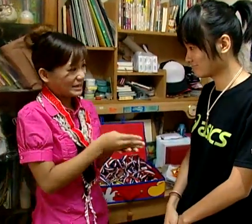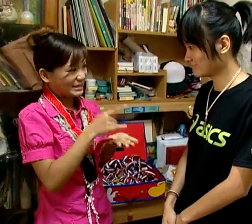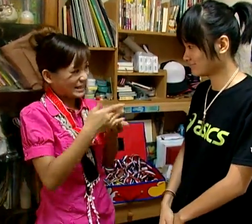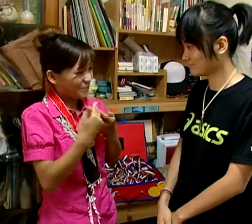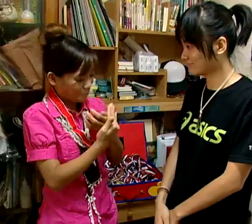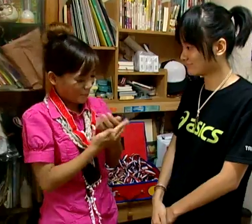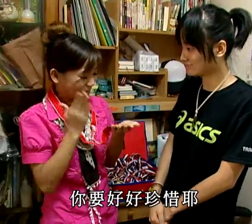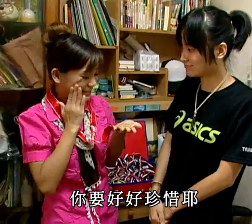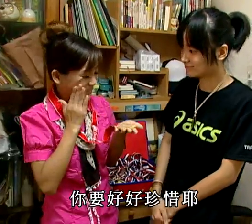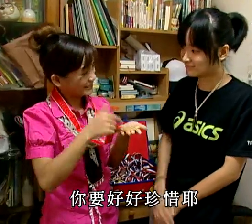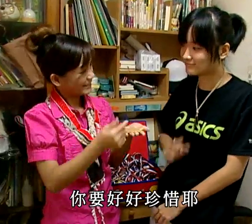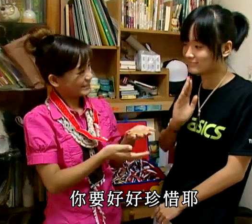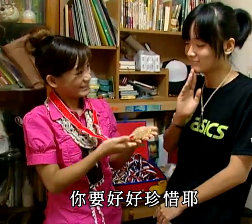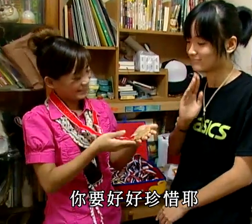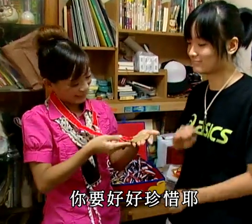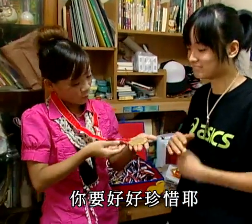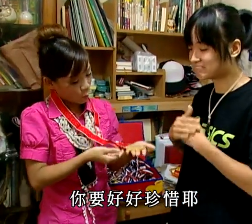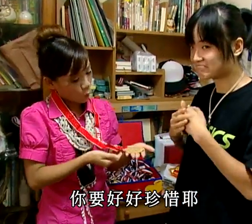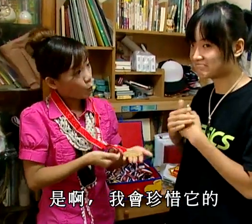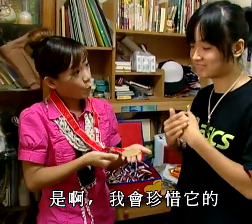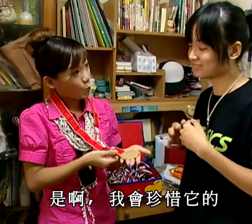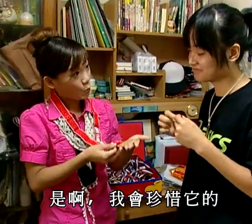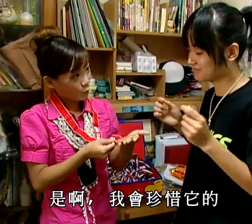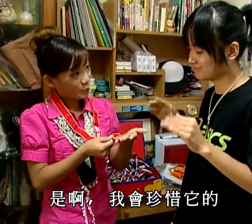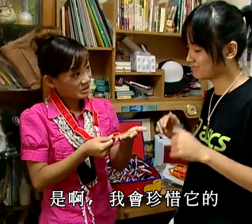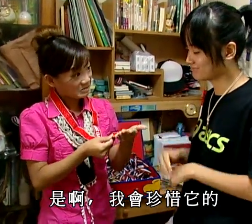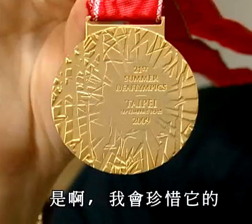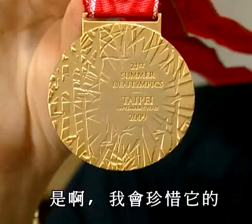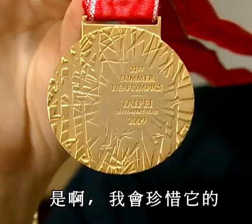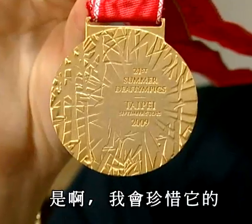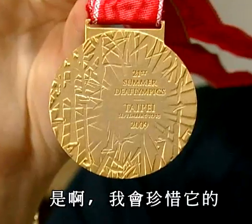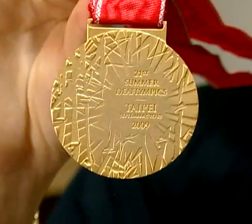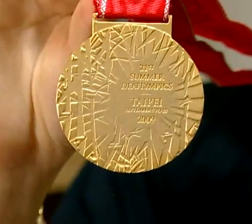哇，你要好好珍惜耶。是啊，我会珍惜他的。